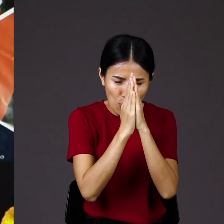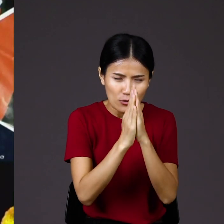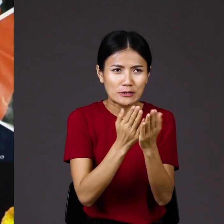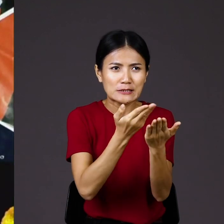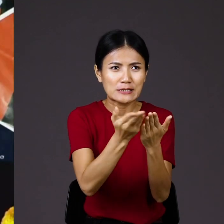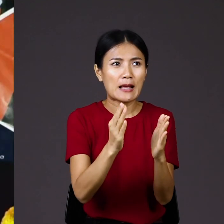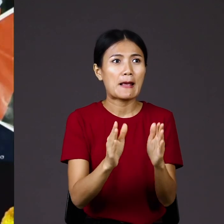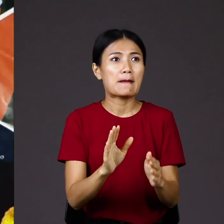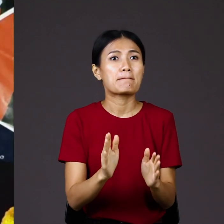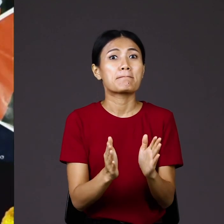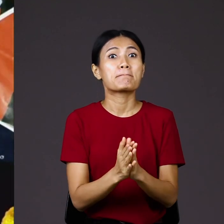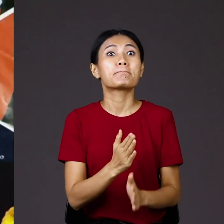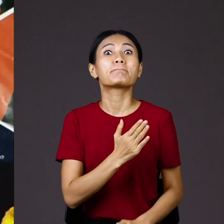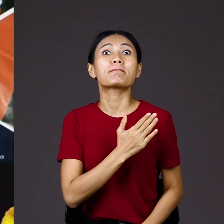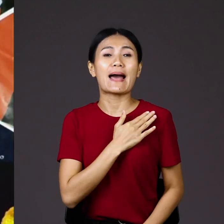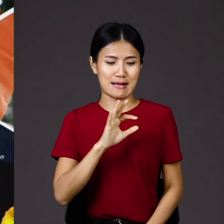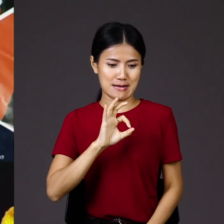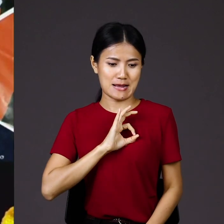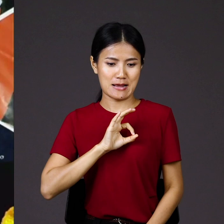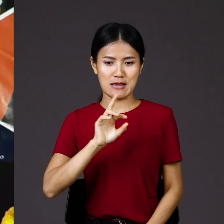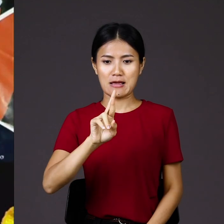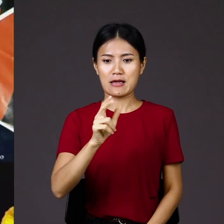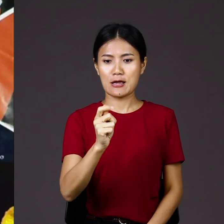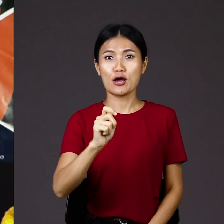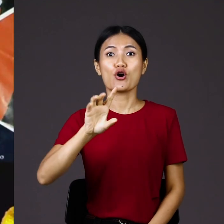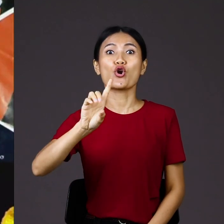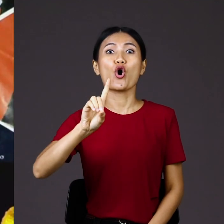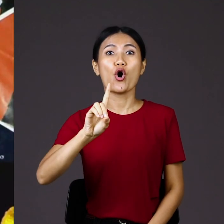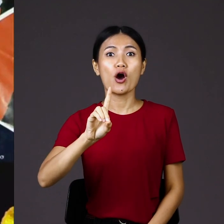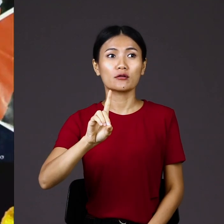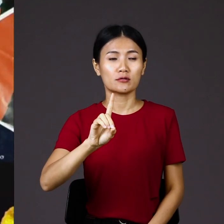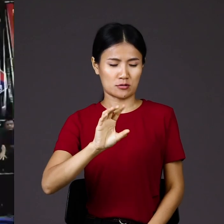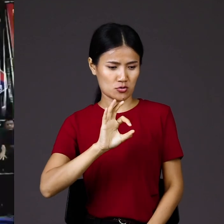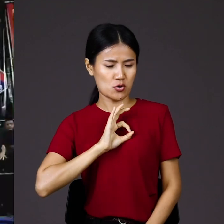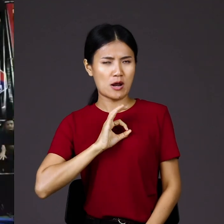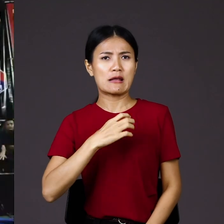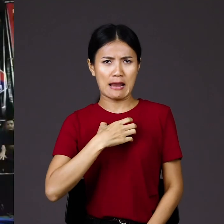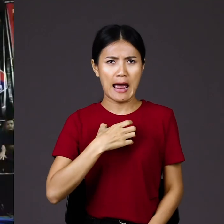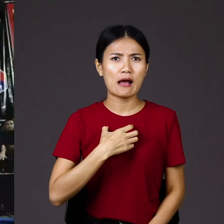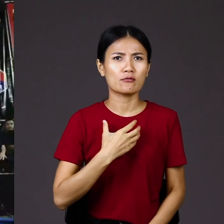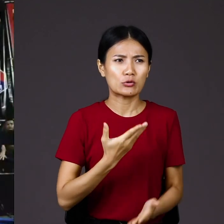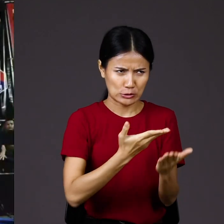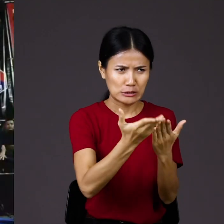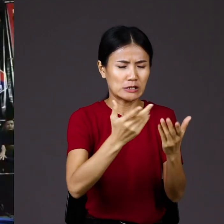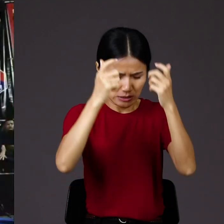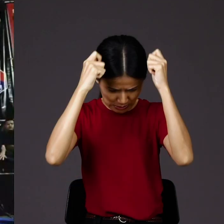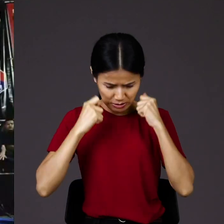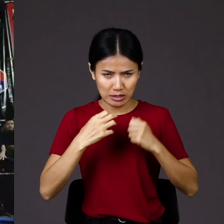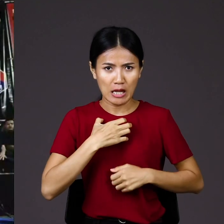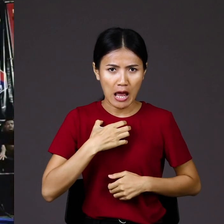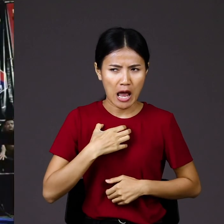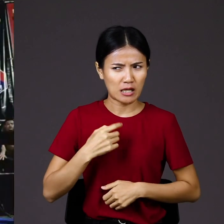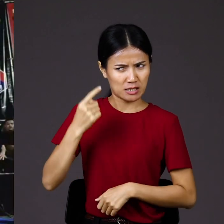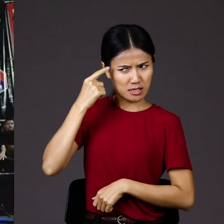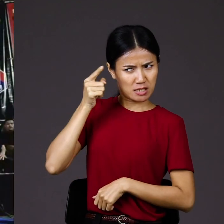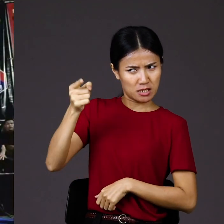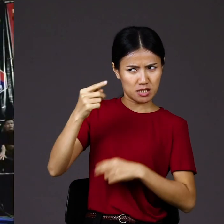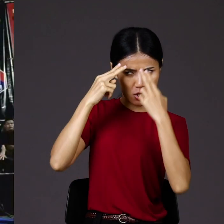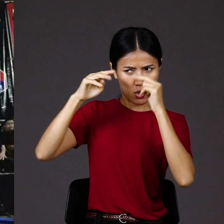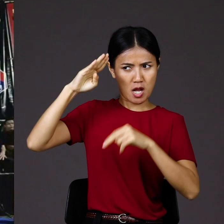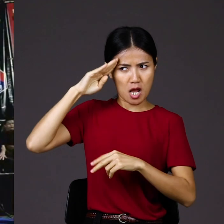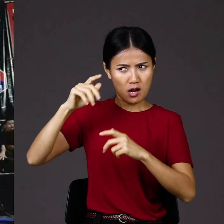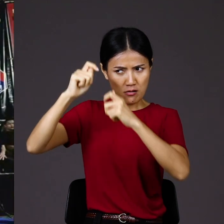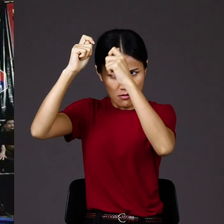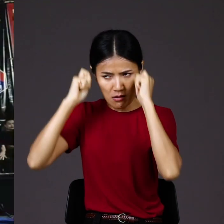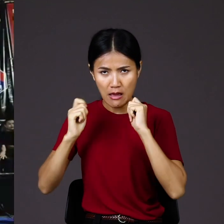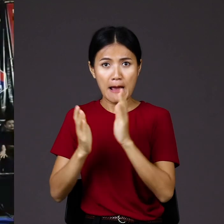รอดเหมือนกันคือพลเอกประยุทธ์นี่มีน่าจะห้อยพระรอดอยู่ครับเพราะรอดหมดเลยครับไอ้ผมหาเ